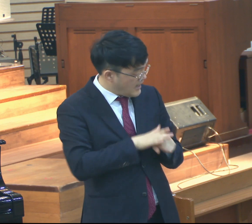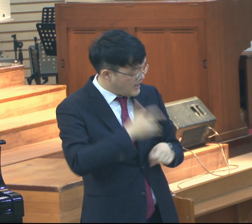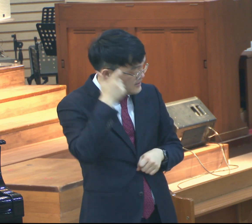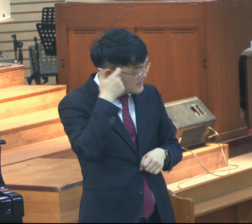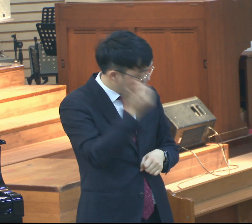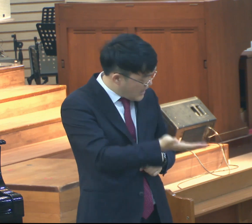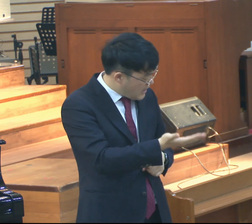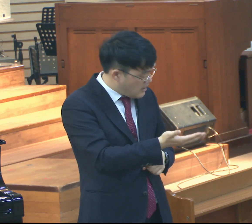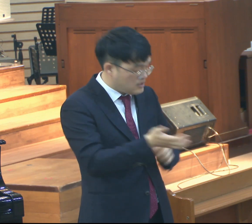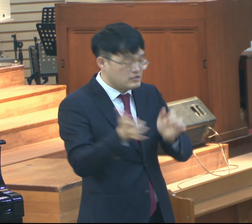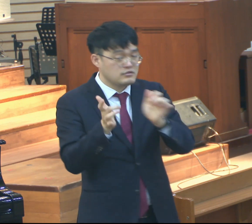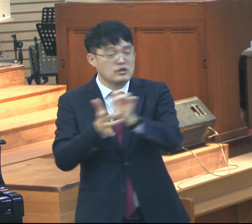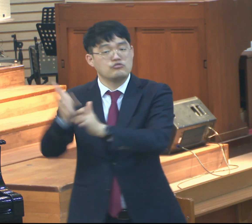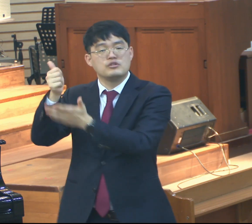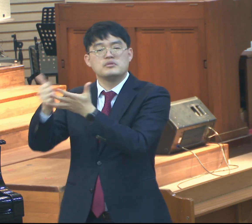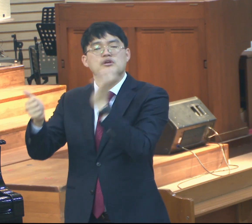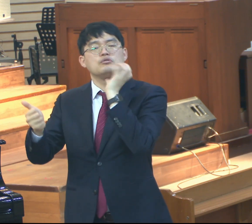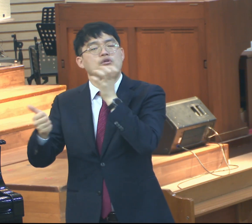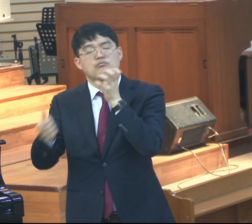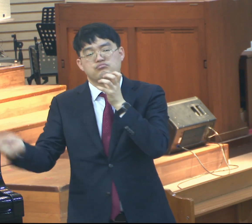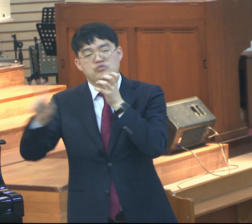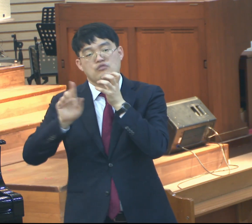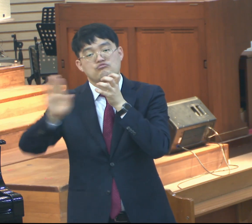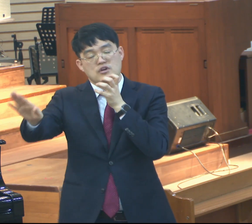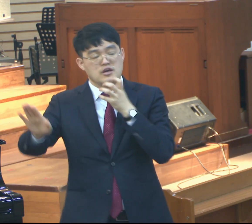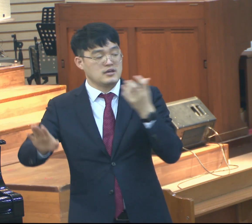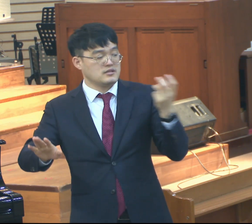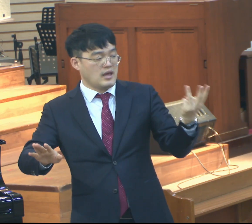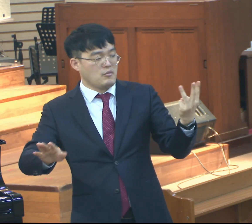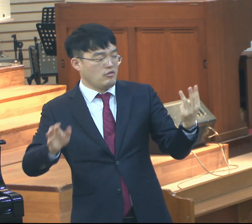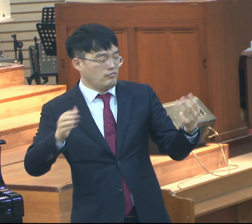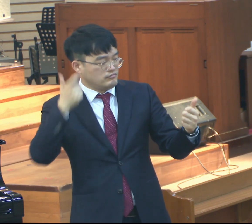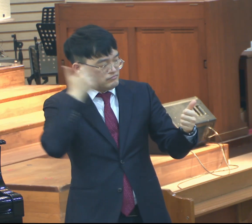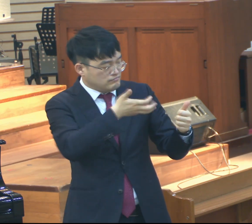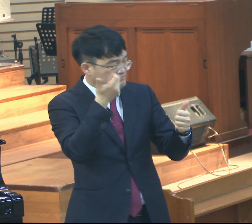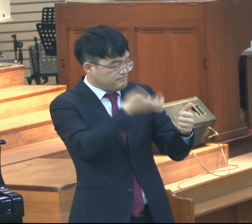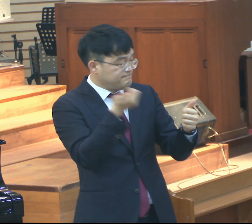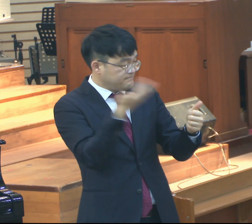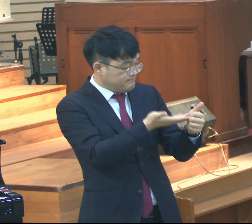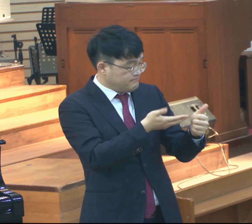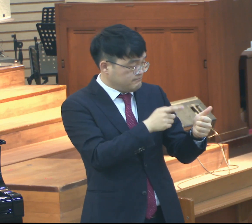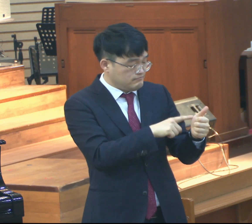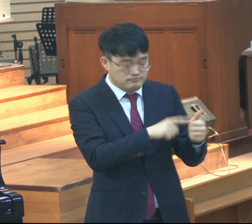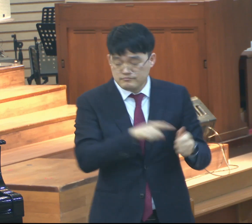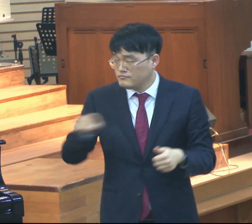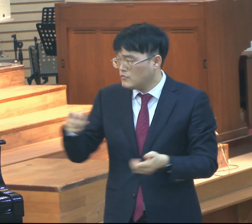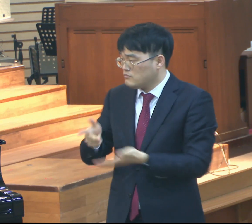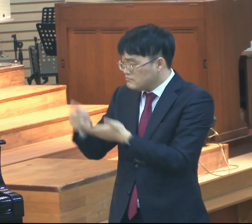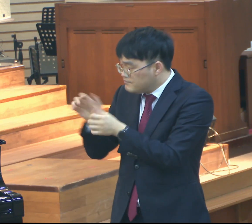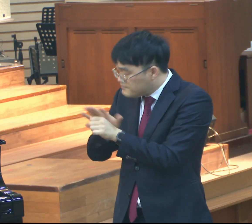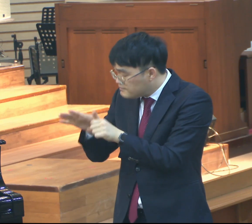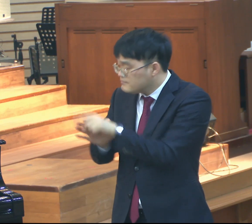3번 묻고 내가 주를 사랑하는지 주께서 아시나이다 대답하는 그 대답을 3번